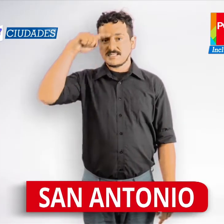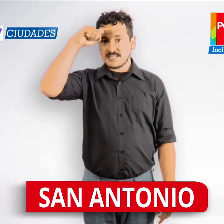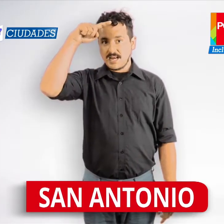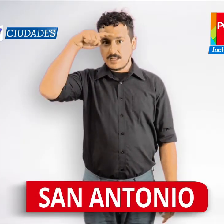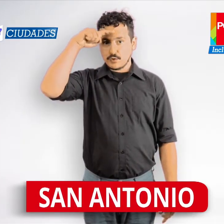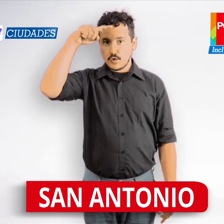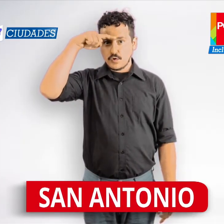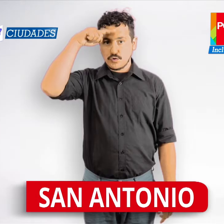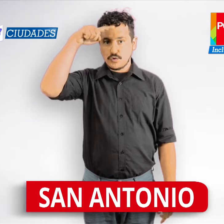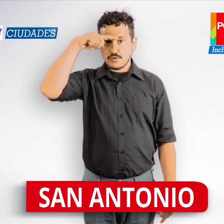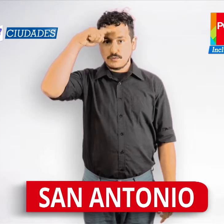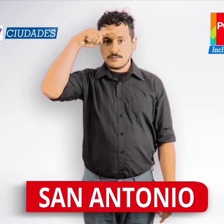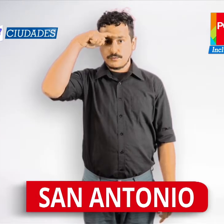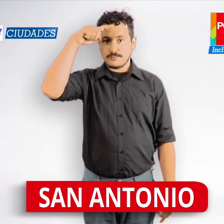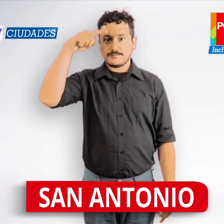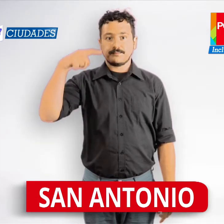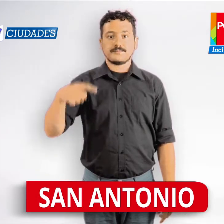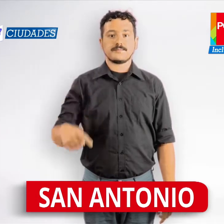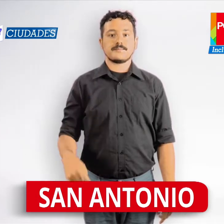San Antonio,